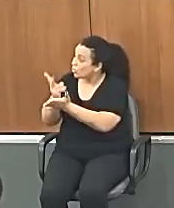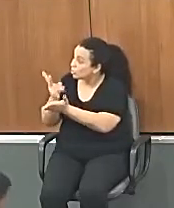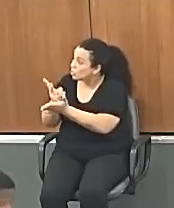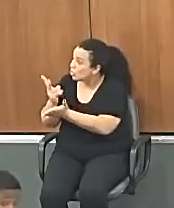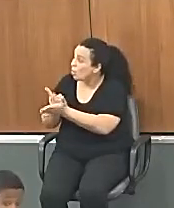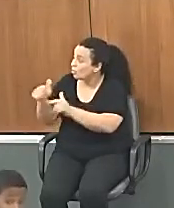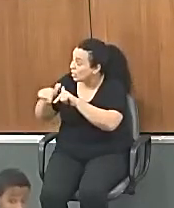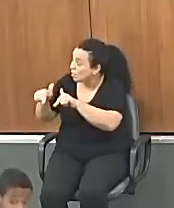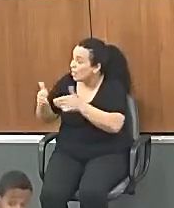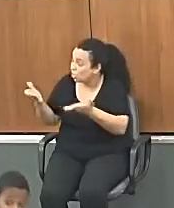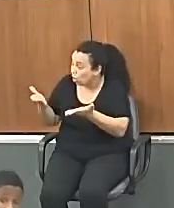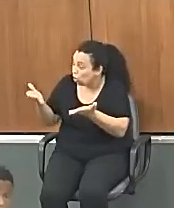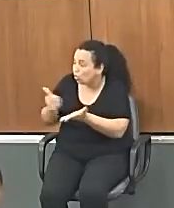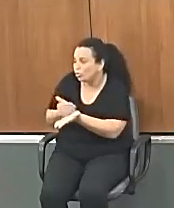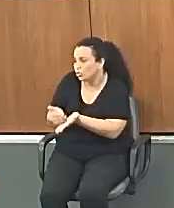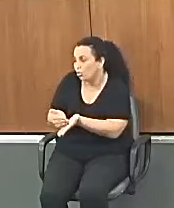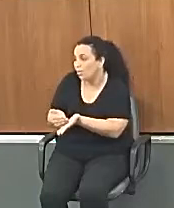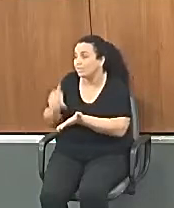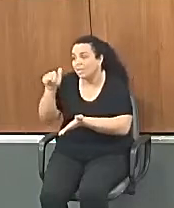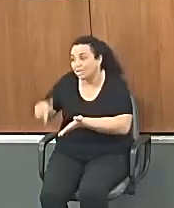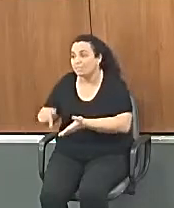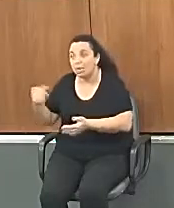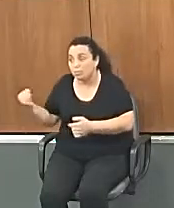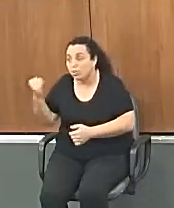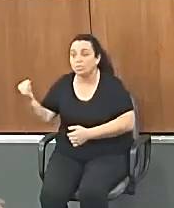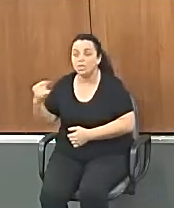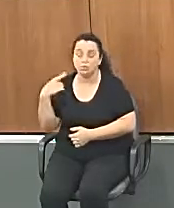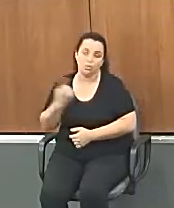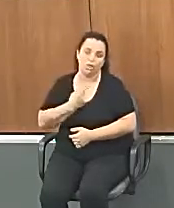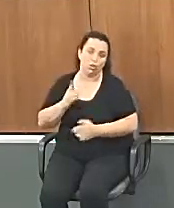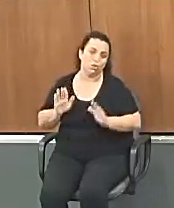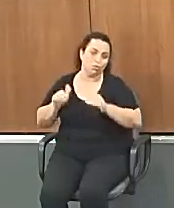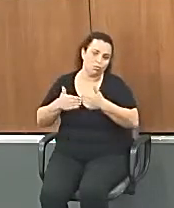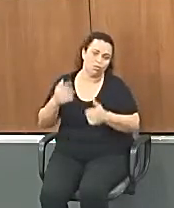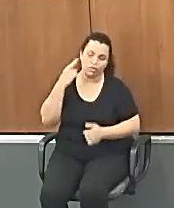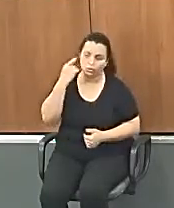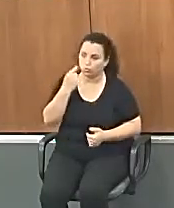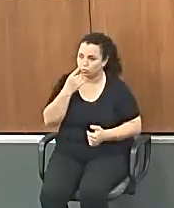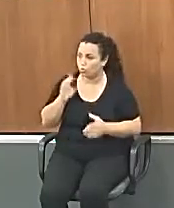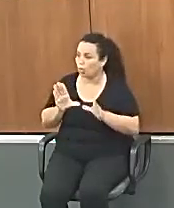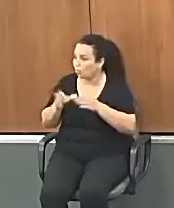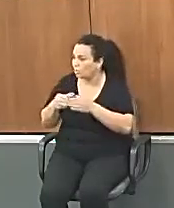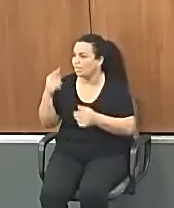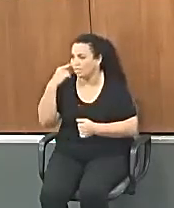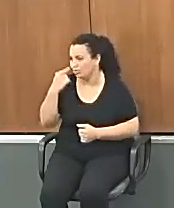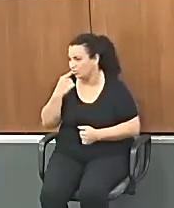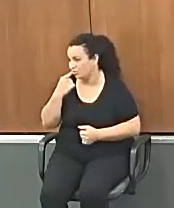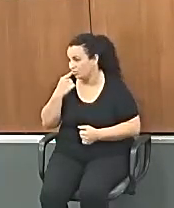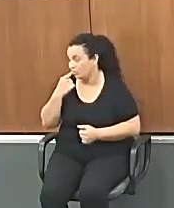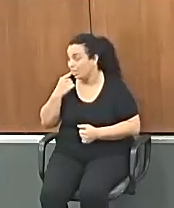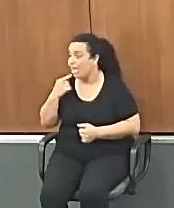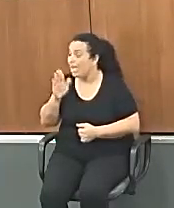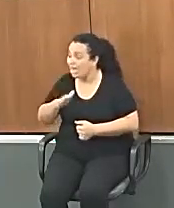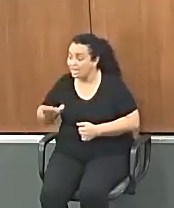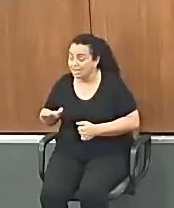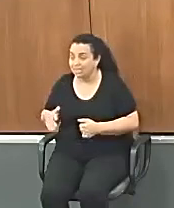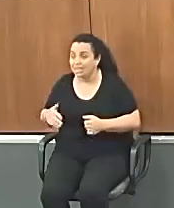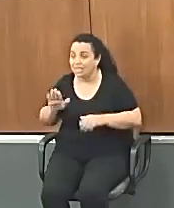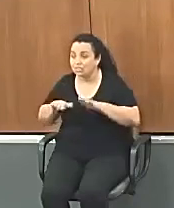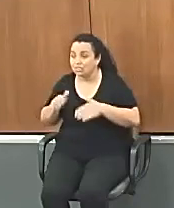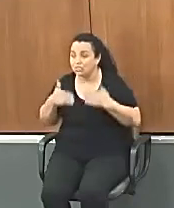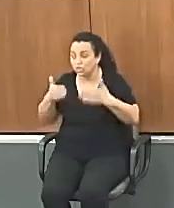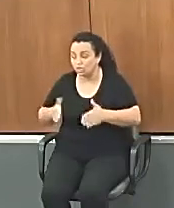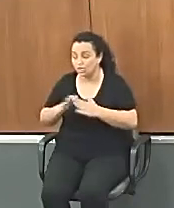deputado isso é de extrema importância para nós ea criança que chega com dificuldade que não pode participar de um futebol